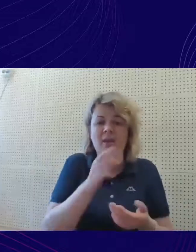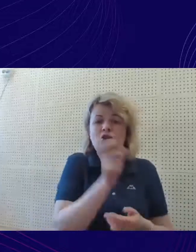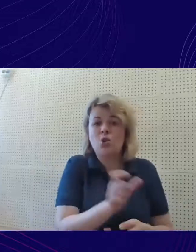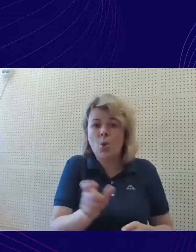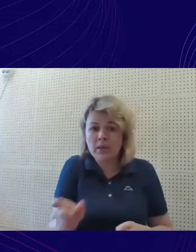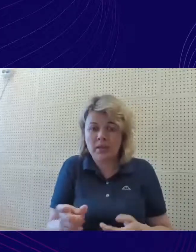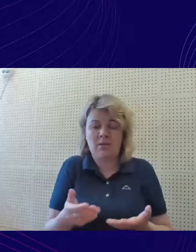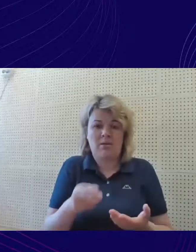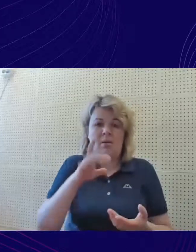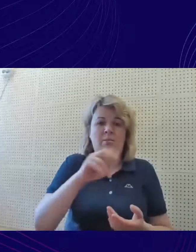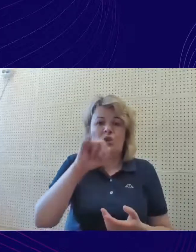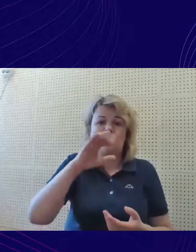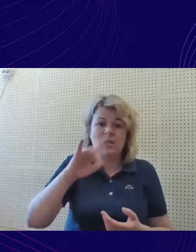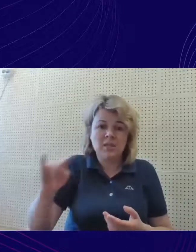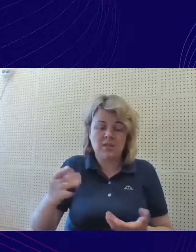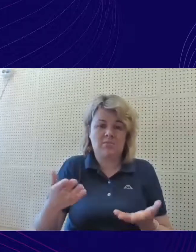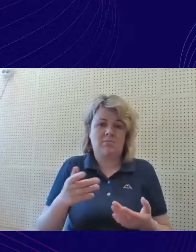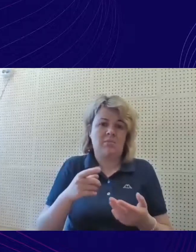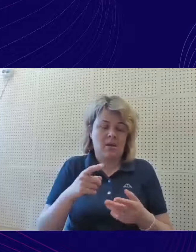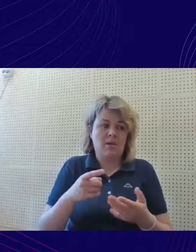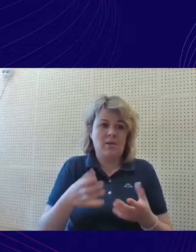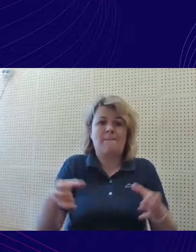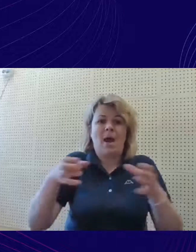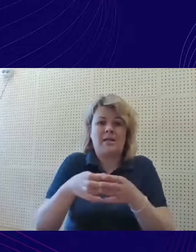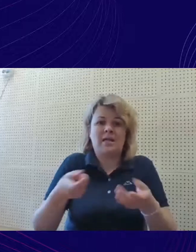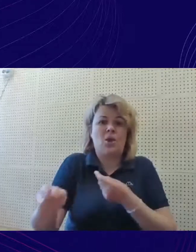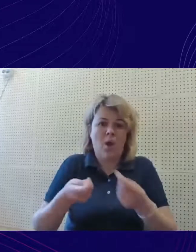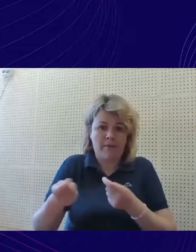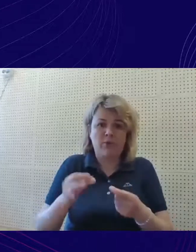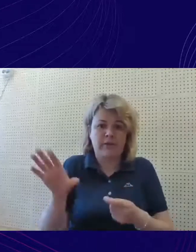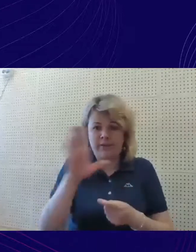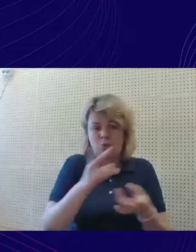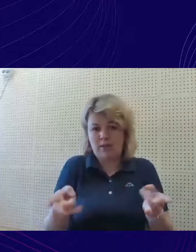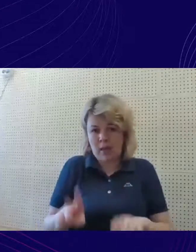партийное руководство и все на свете, да. И возникает кино,